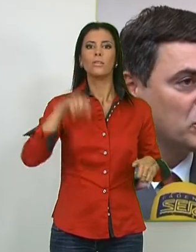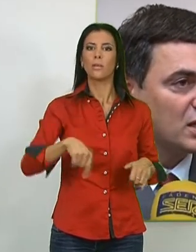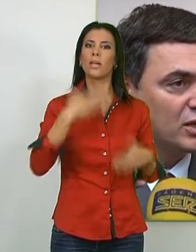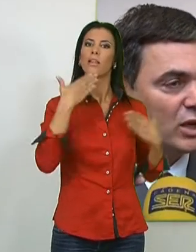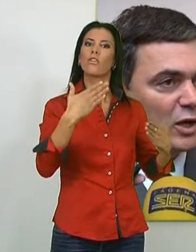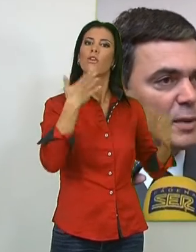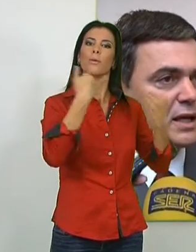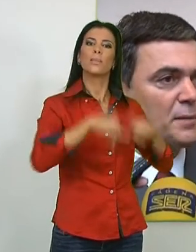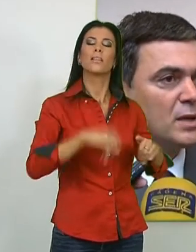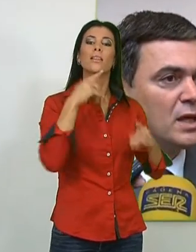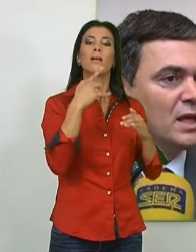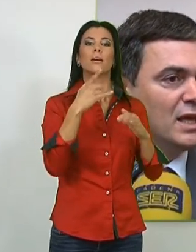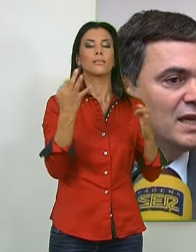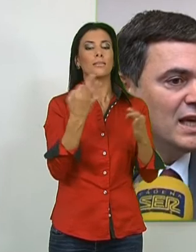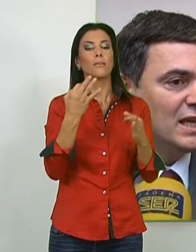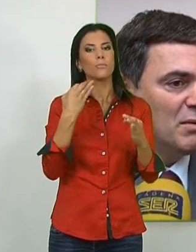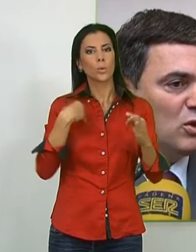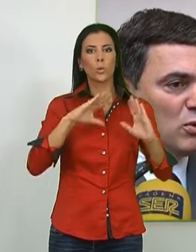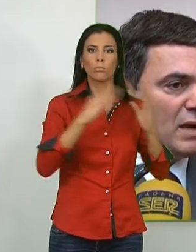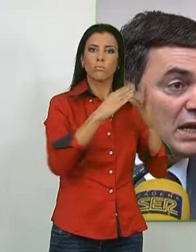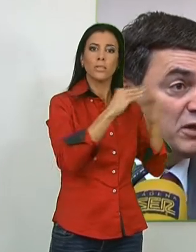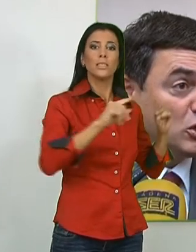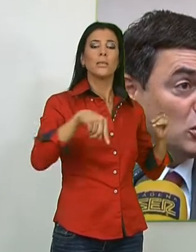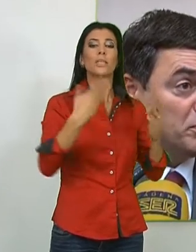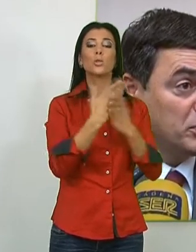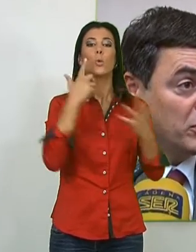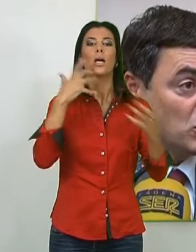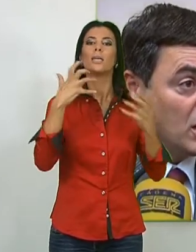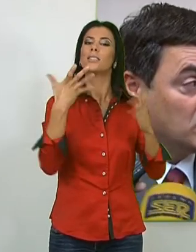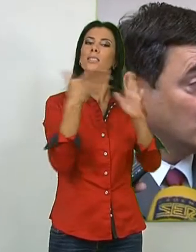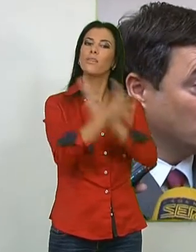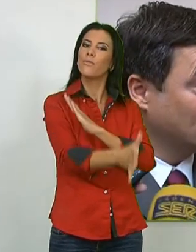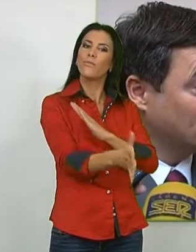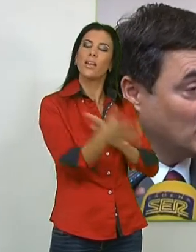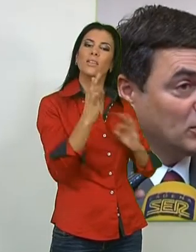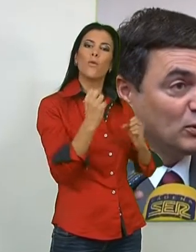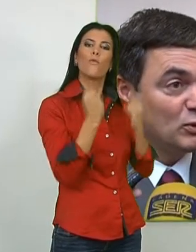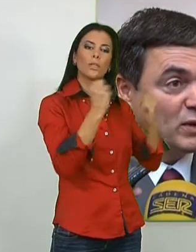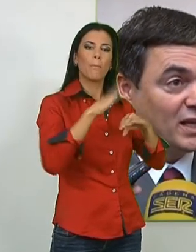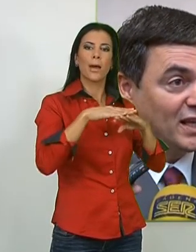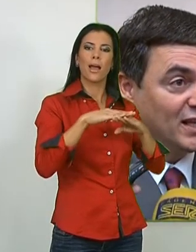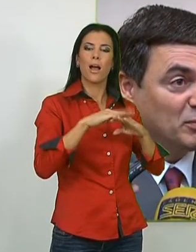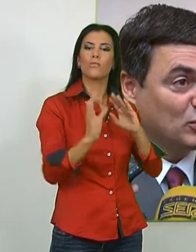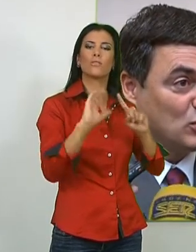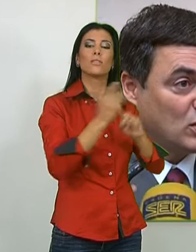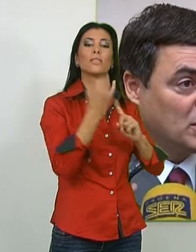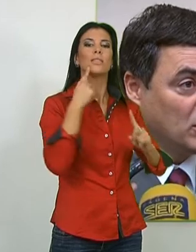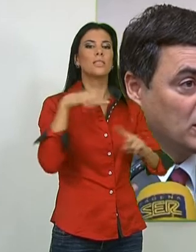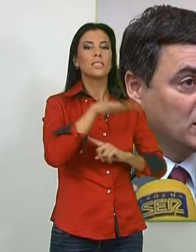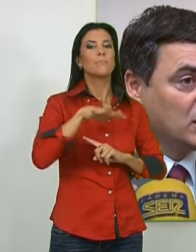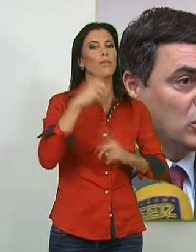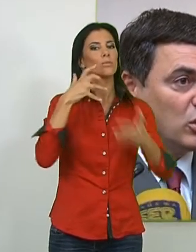motril agradeció la presencia del consejero de la junta y declaró que la escuela de arte simboliza la raíz del espacio cultural